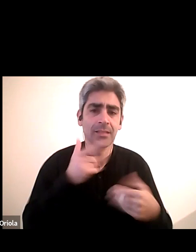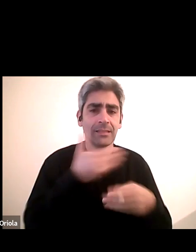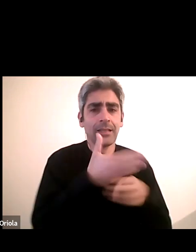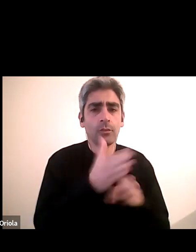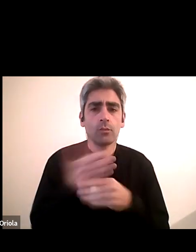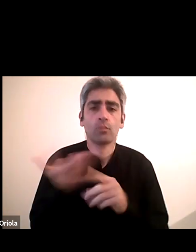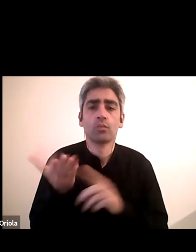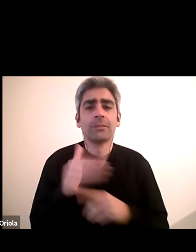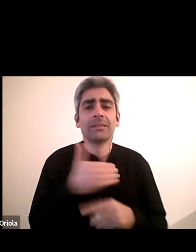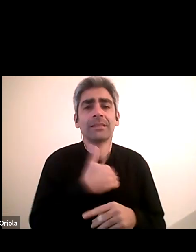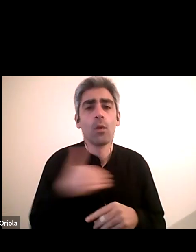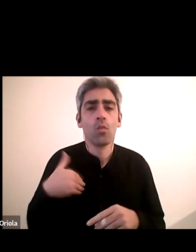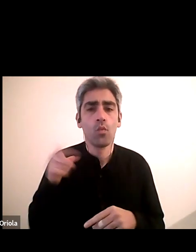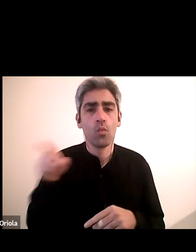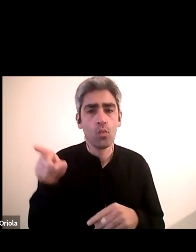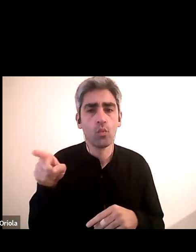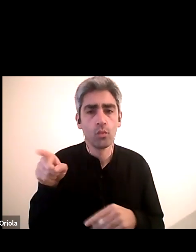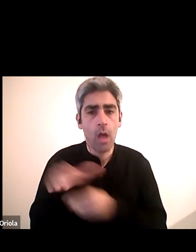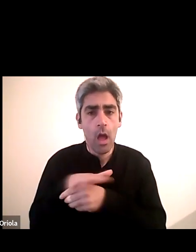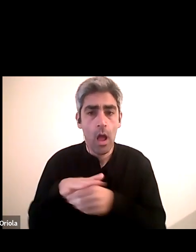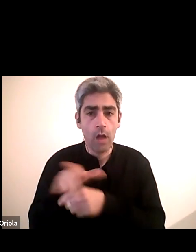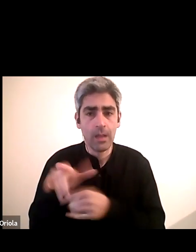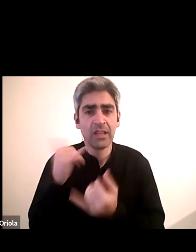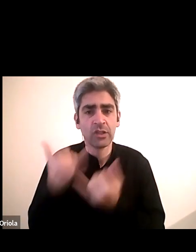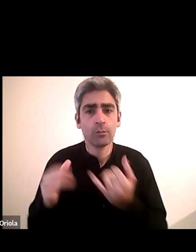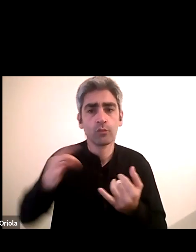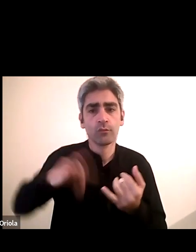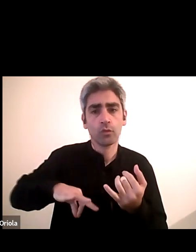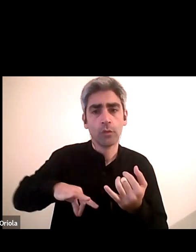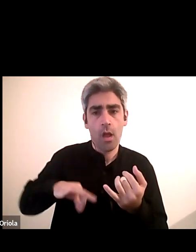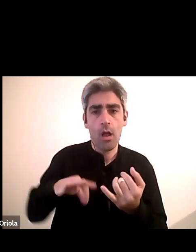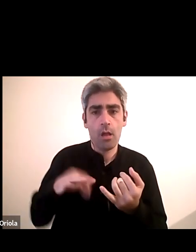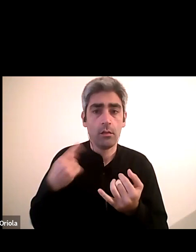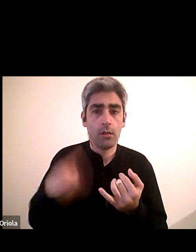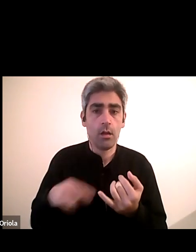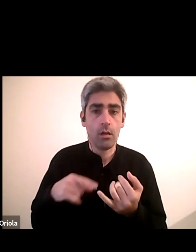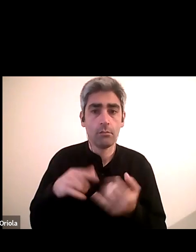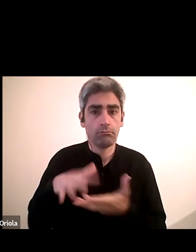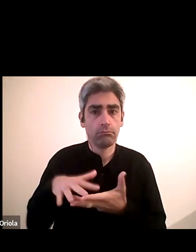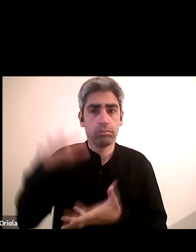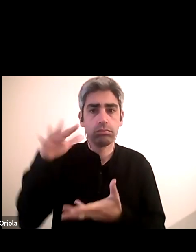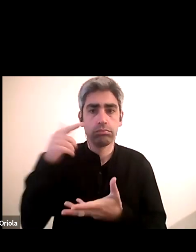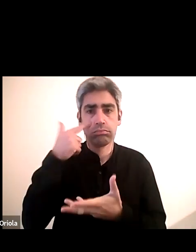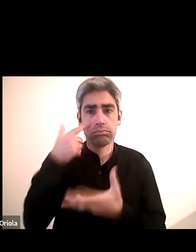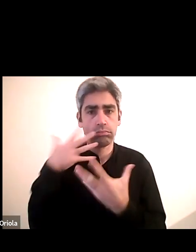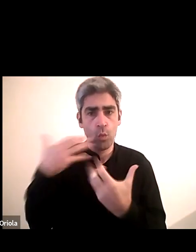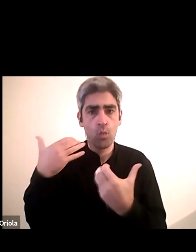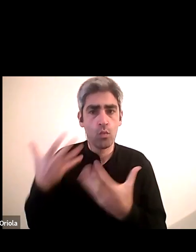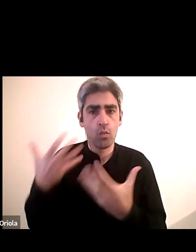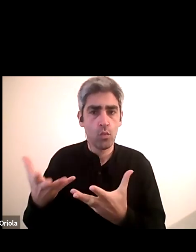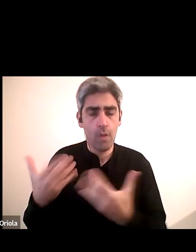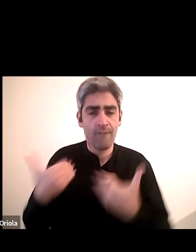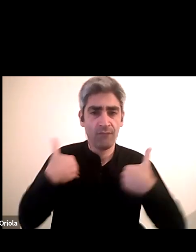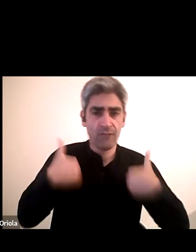exemplo, a saúde, que é um setor onde tudo quanto é riscos profissionais se concentra, de facto, dos físicos